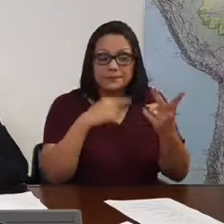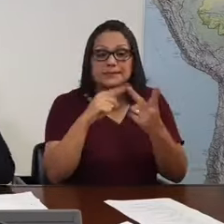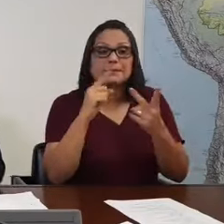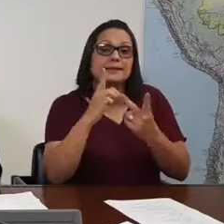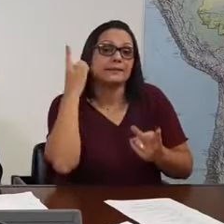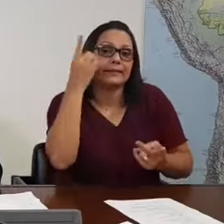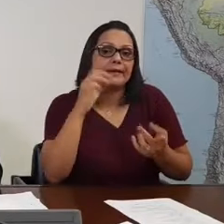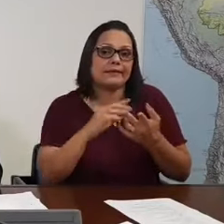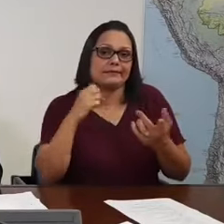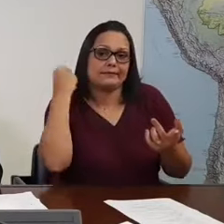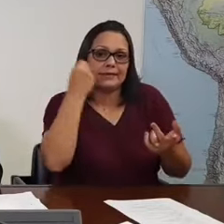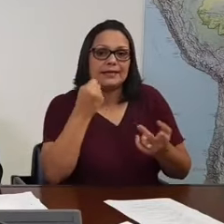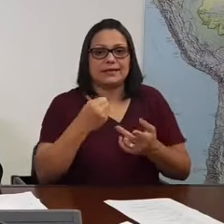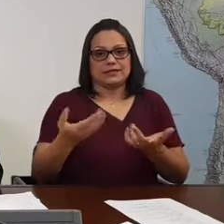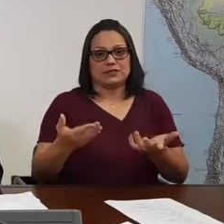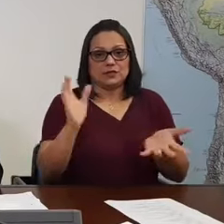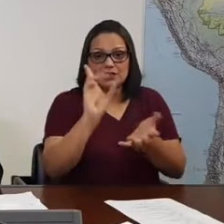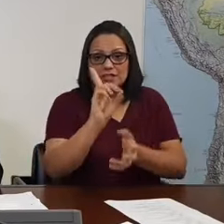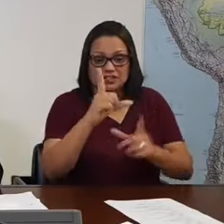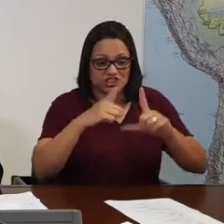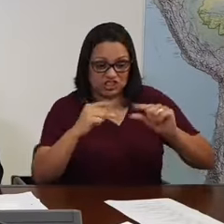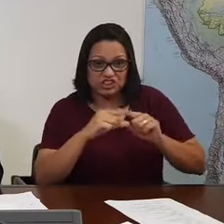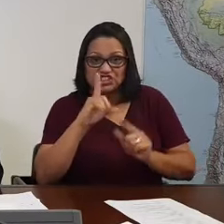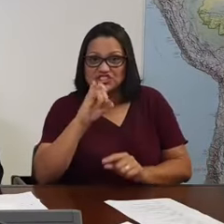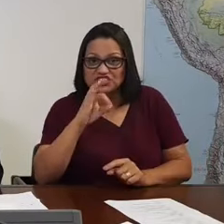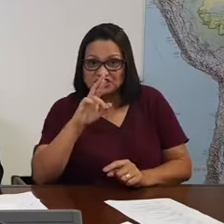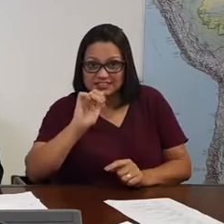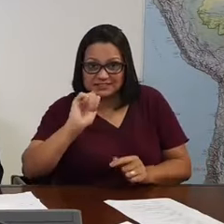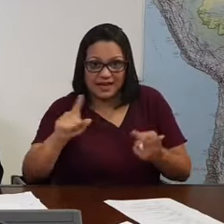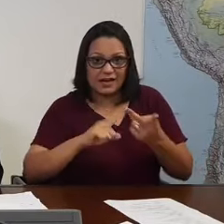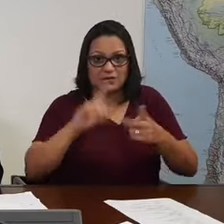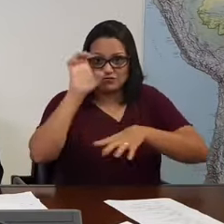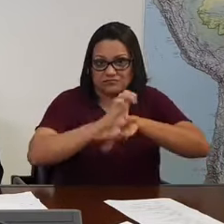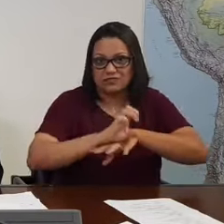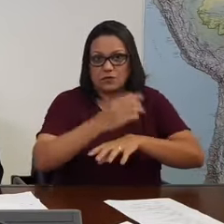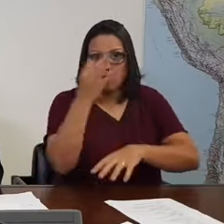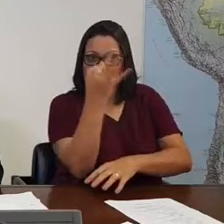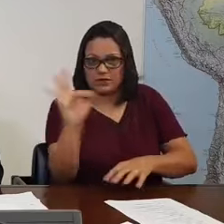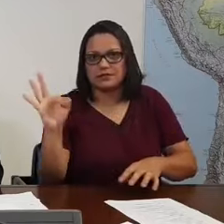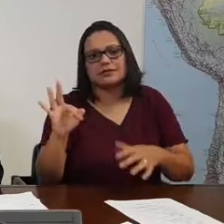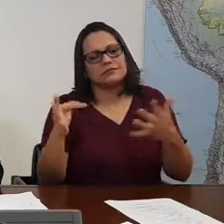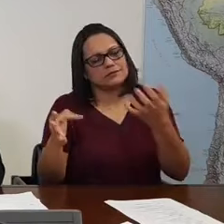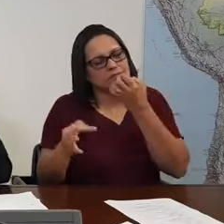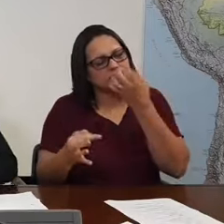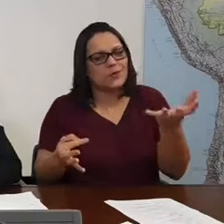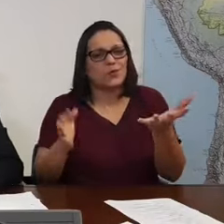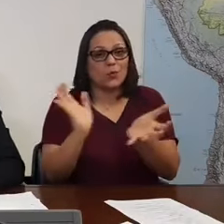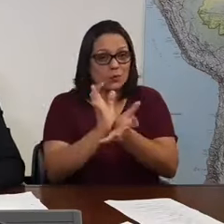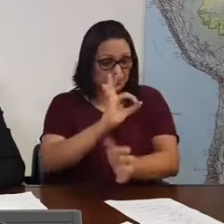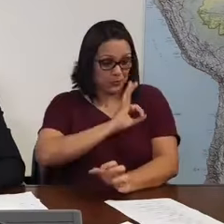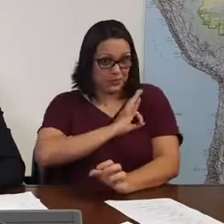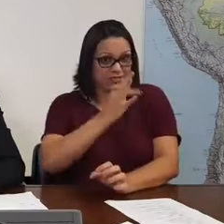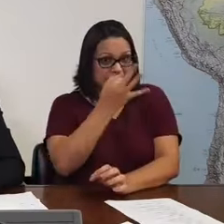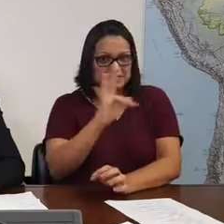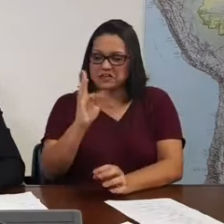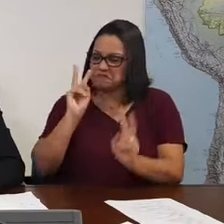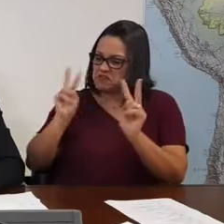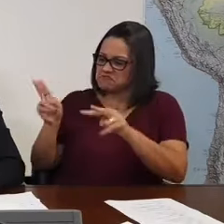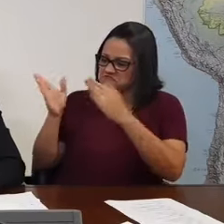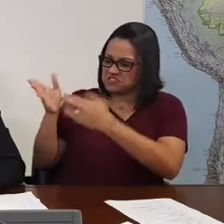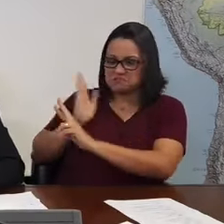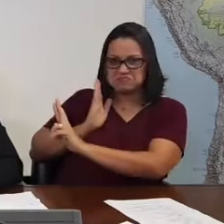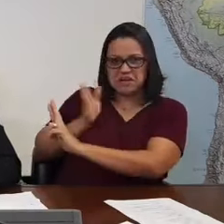estadual. Foi muito bem recebido. As polícias militares caminham com o senhor já há muito tempo, tem no senhor um grande líder, uma grande